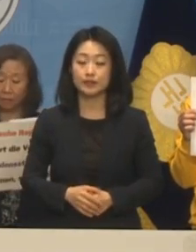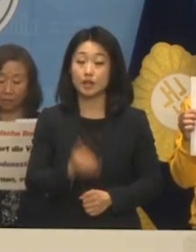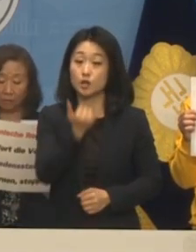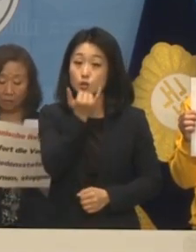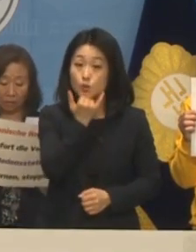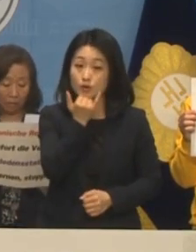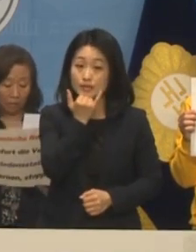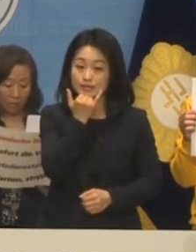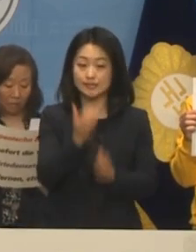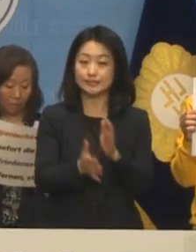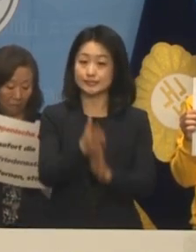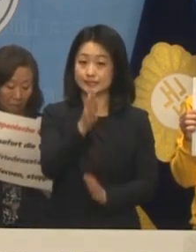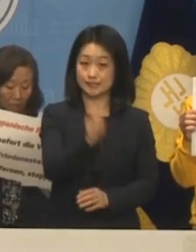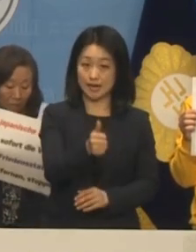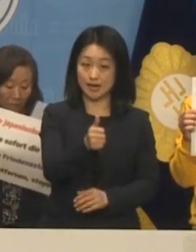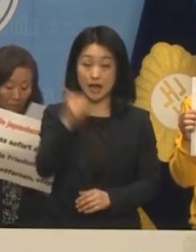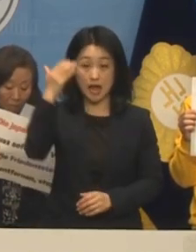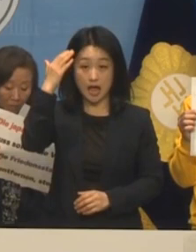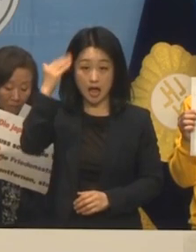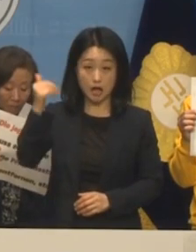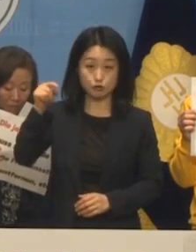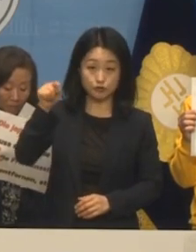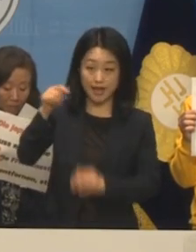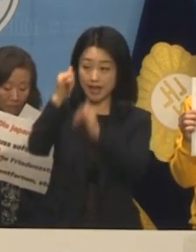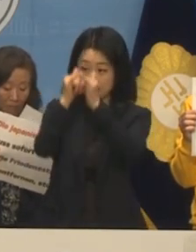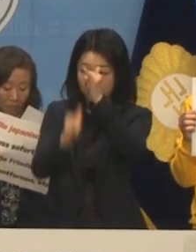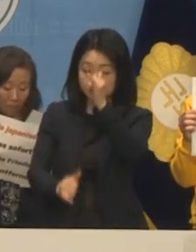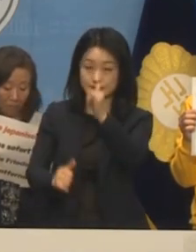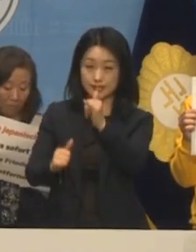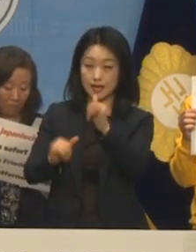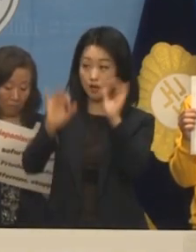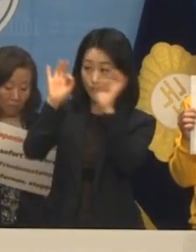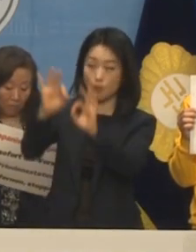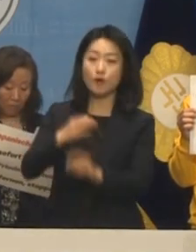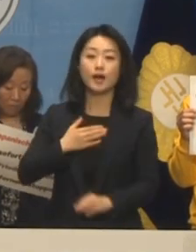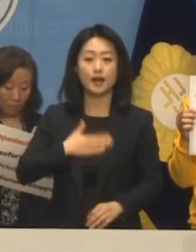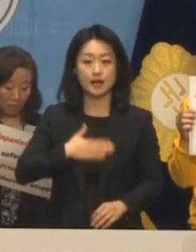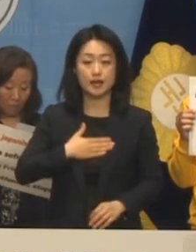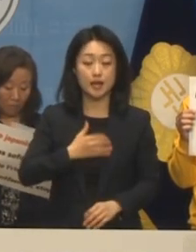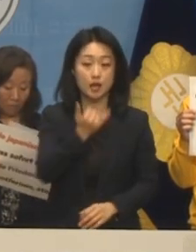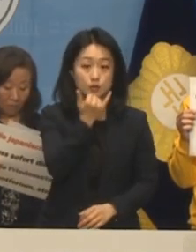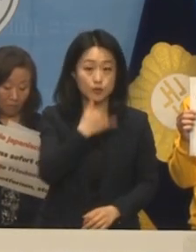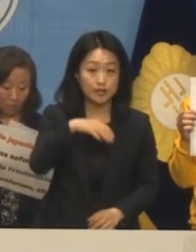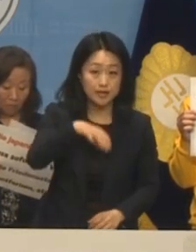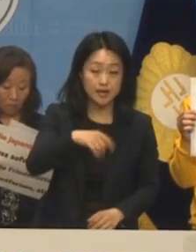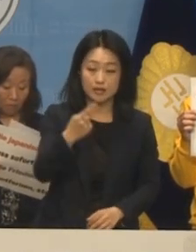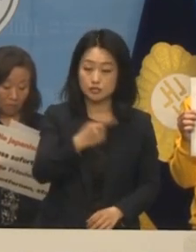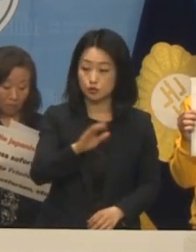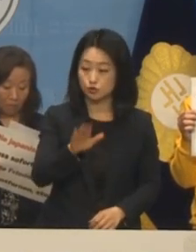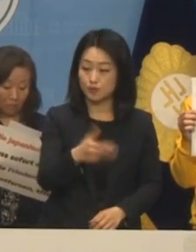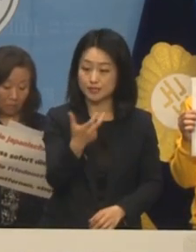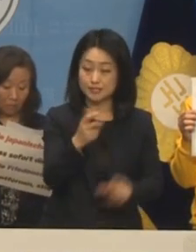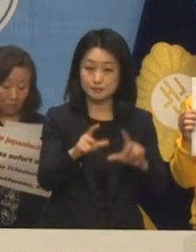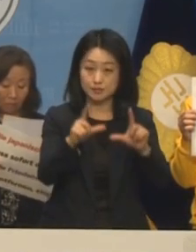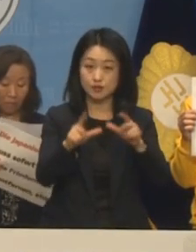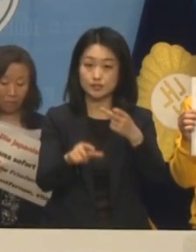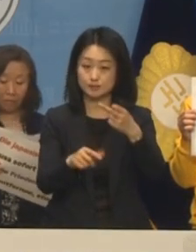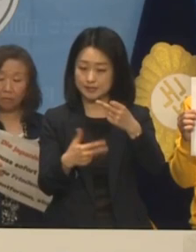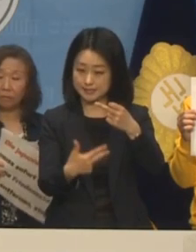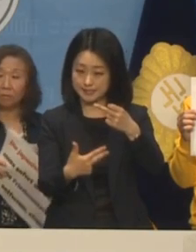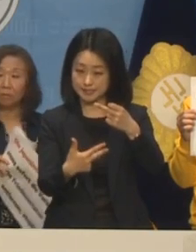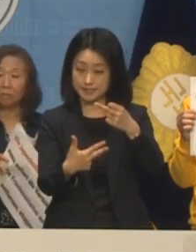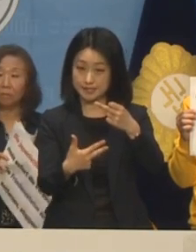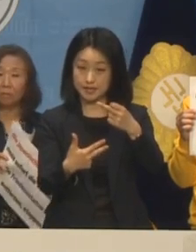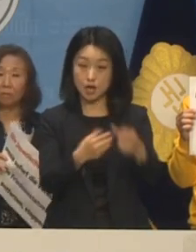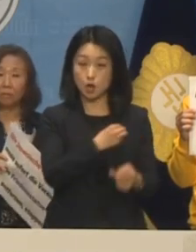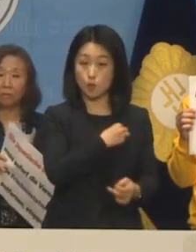독일 베를린 시장은 한국의 이러한 역사적 사실을 직시하고 독일의 1970년 12월 7일